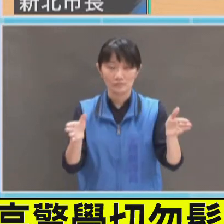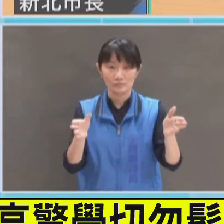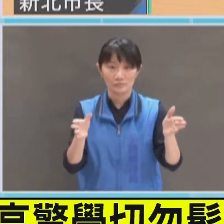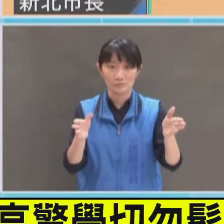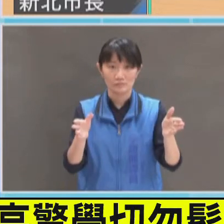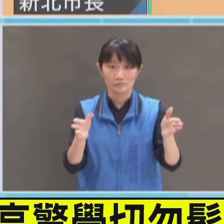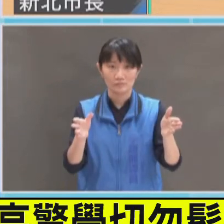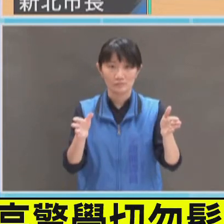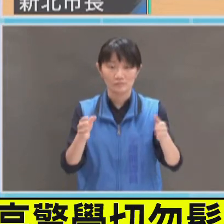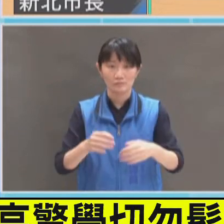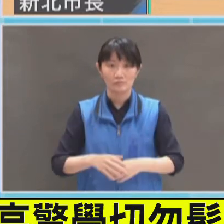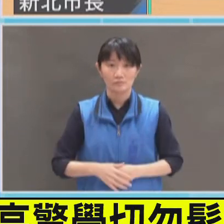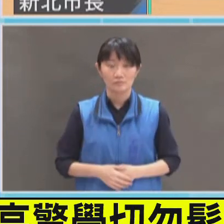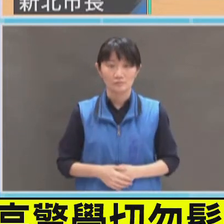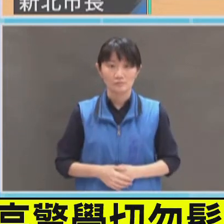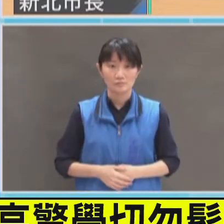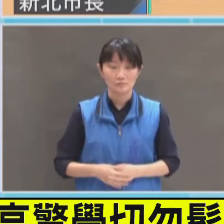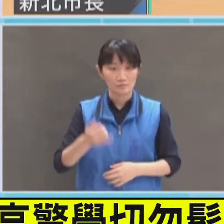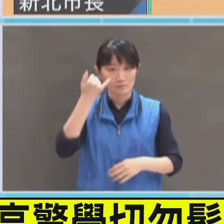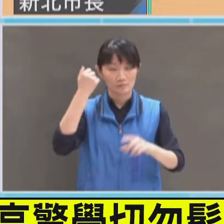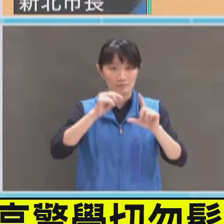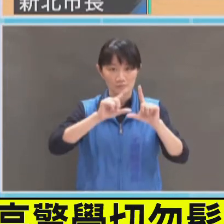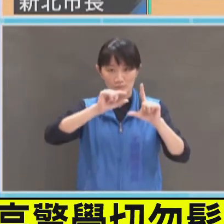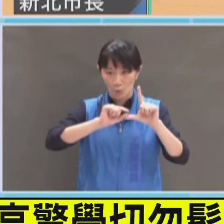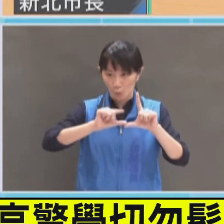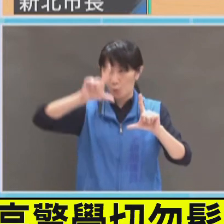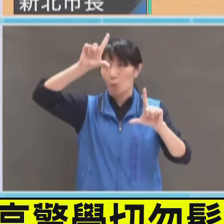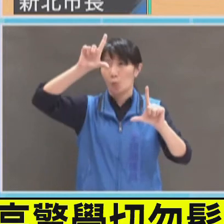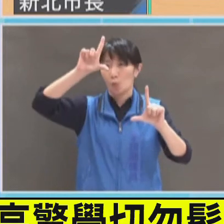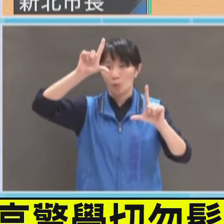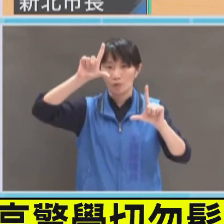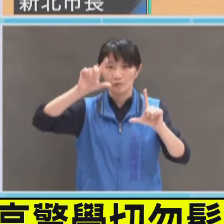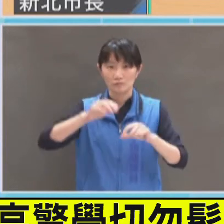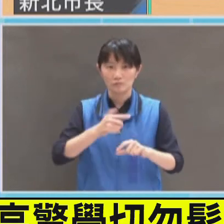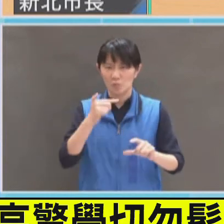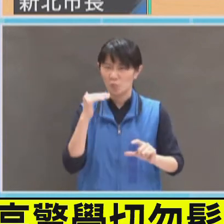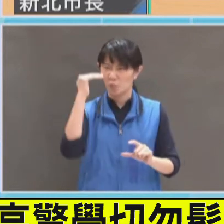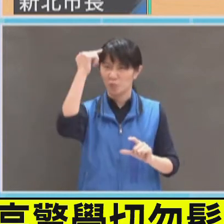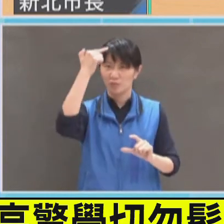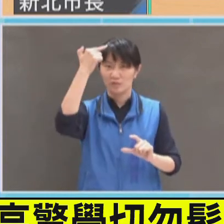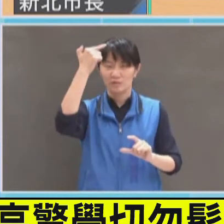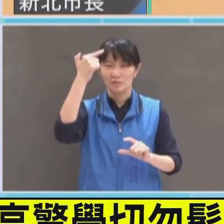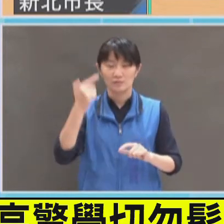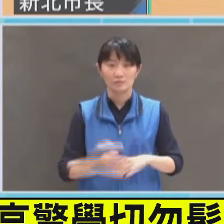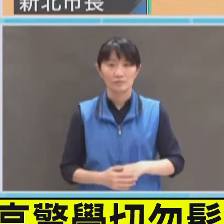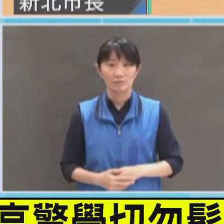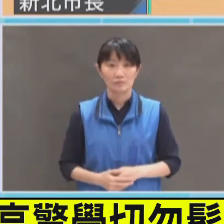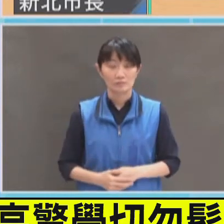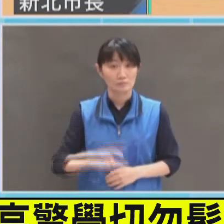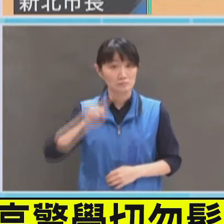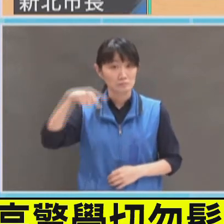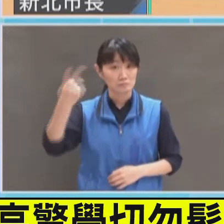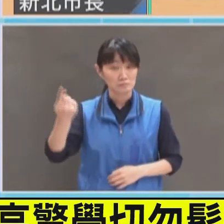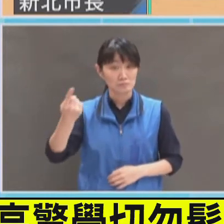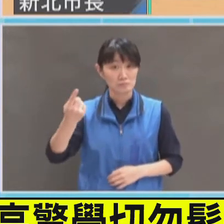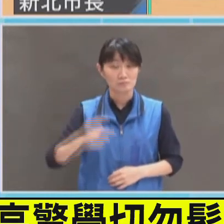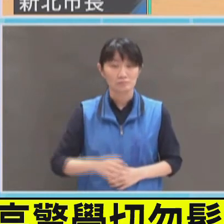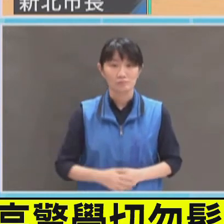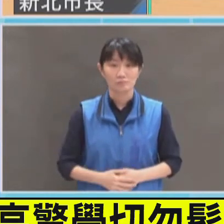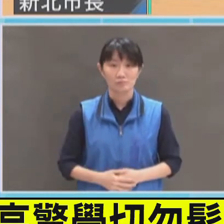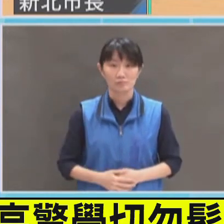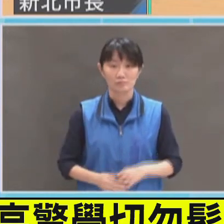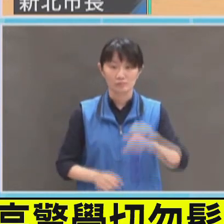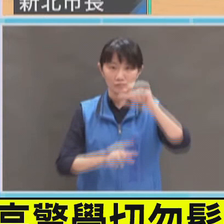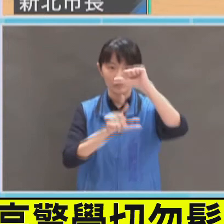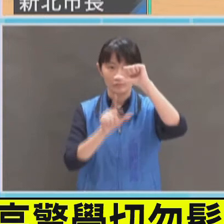我们这个紫色的条状瞬间爆发，变成我们最高峰的时候。再下来看下一章的